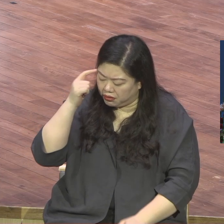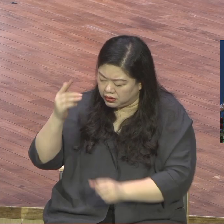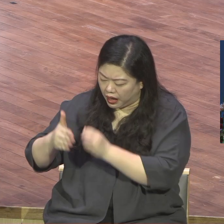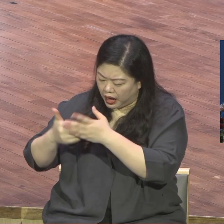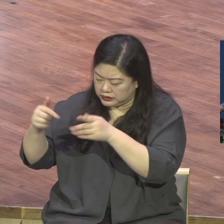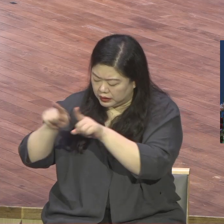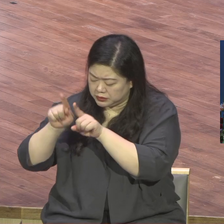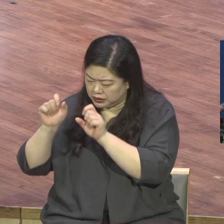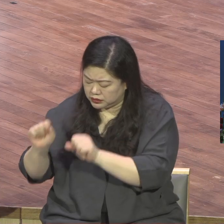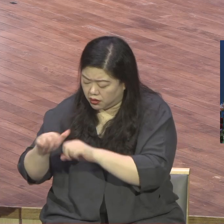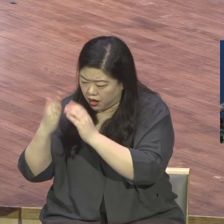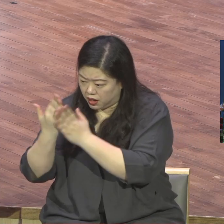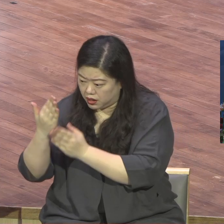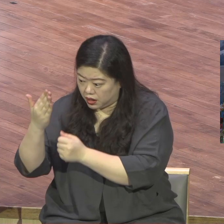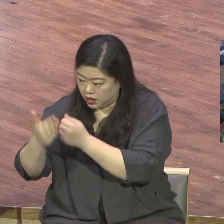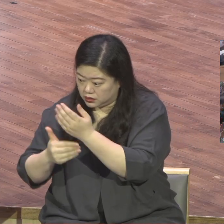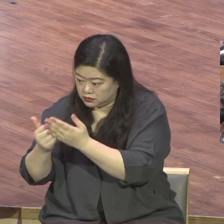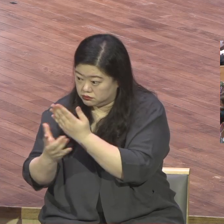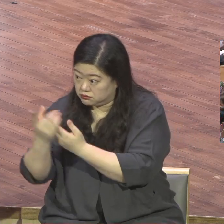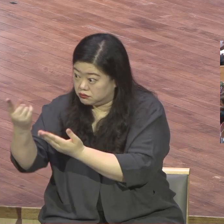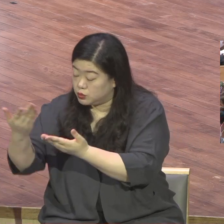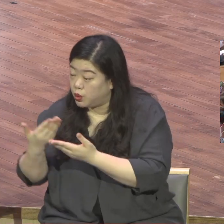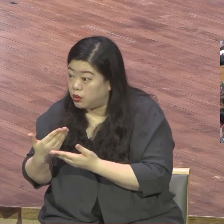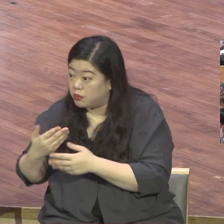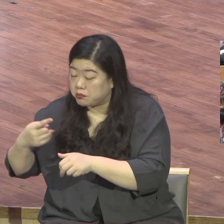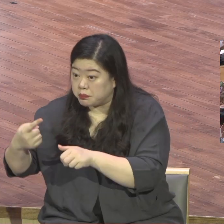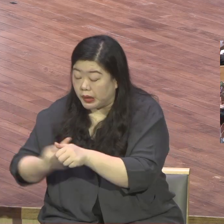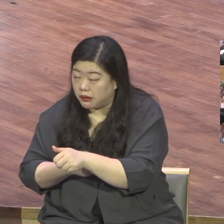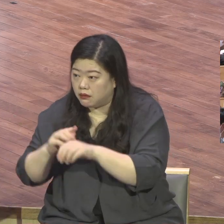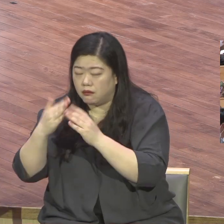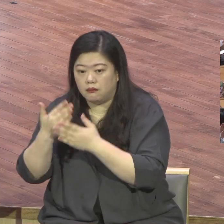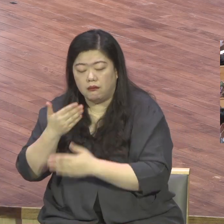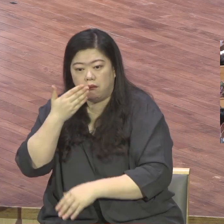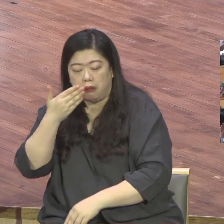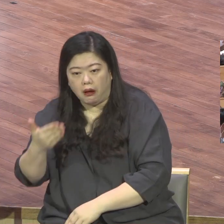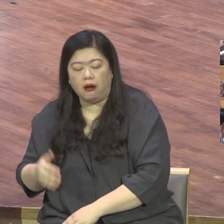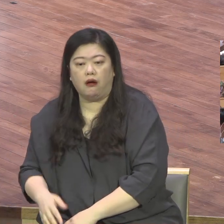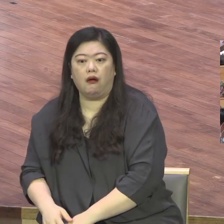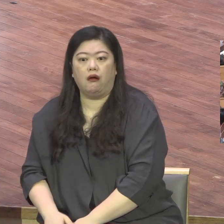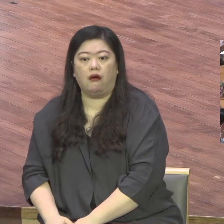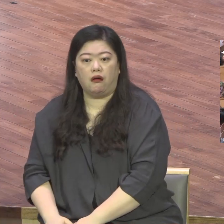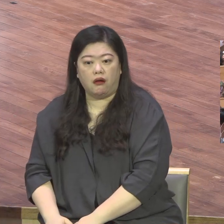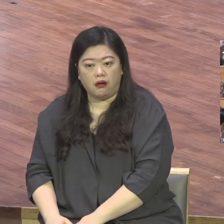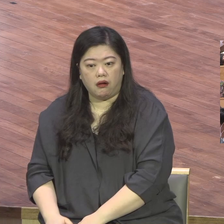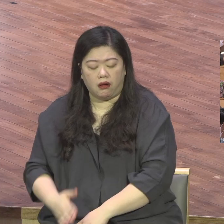것이 뭐요? 헤븐의 파워지요. 하나님이 나에게 주시는 힘,